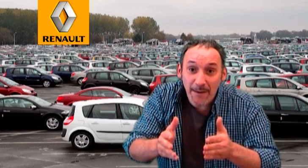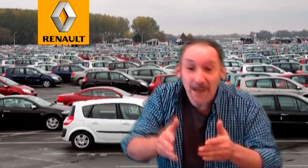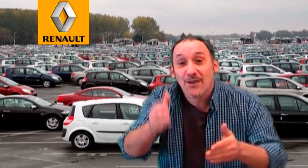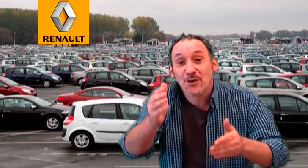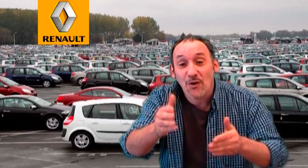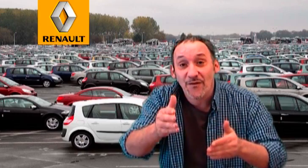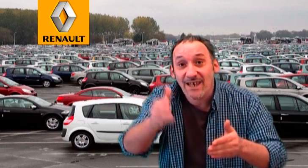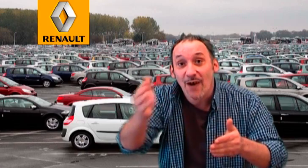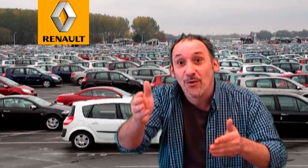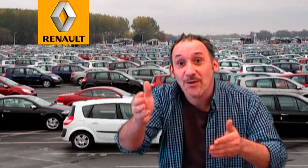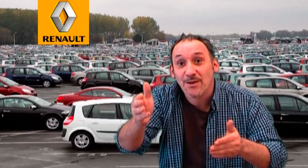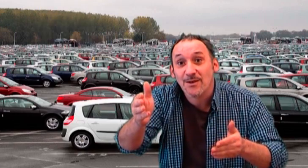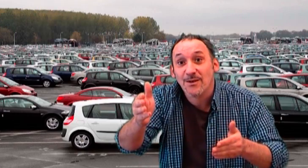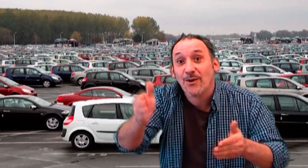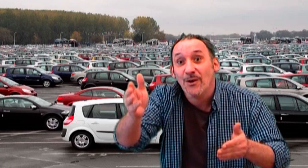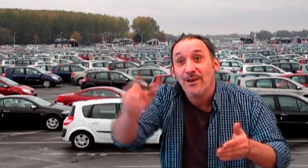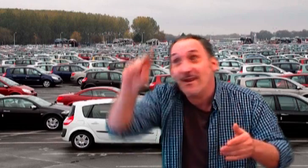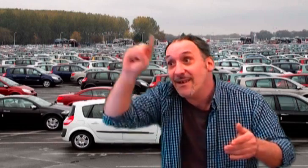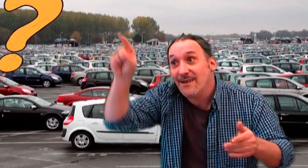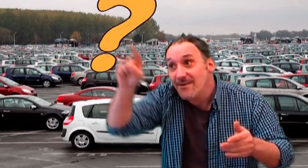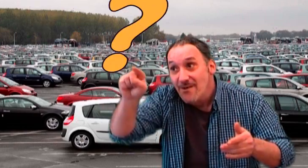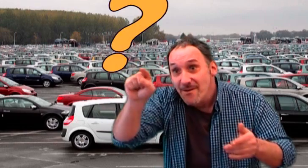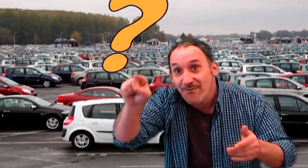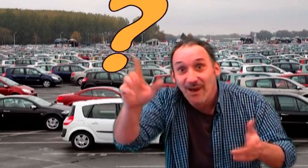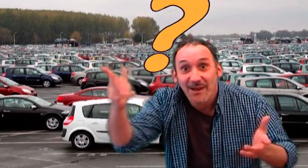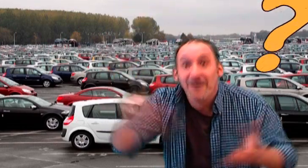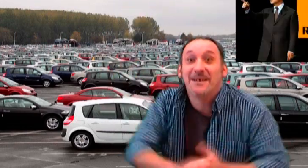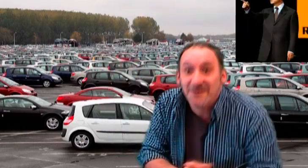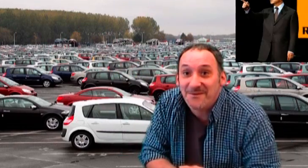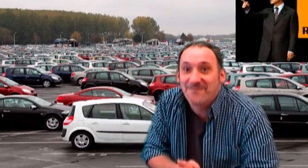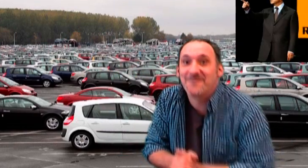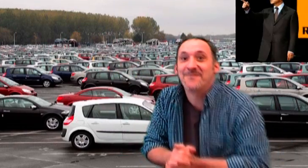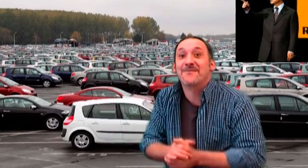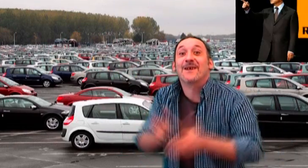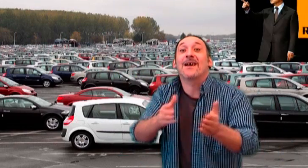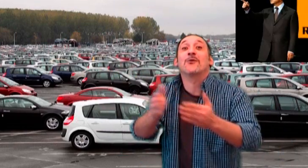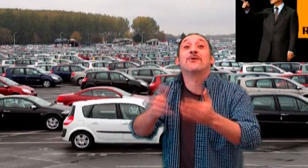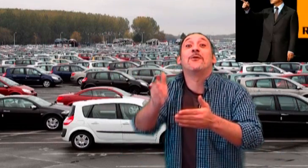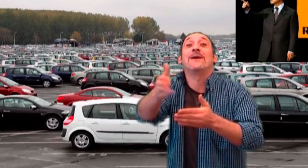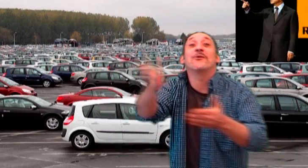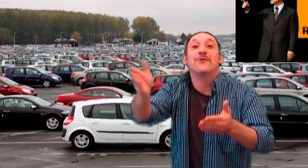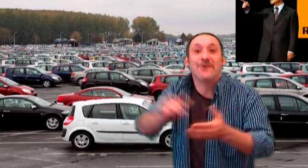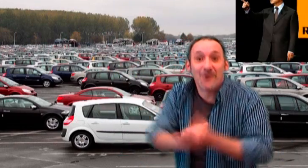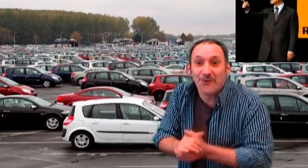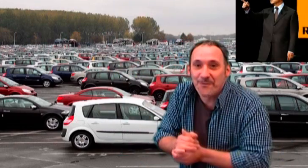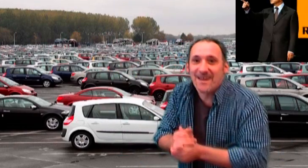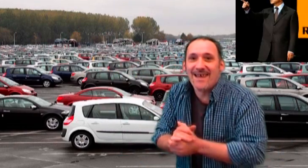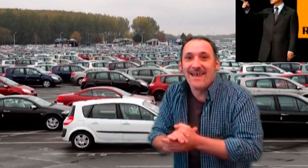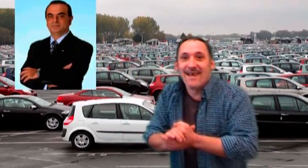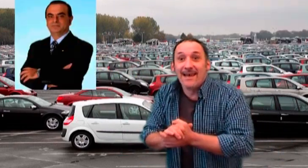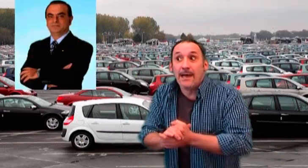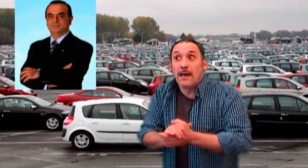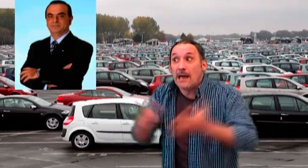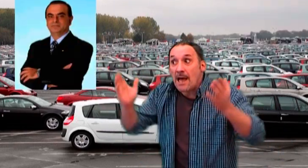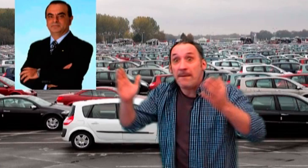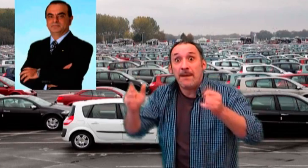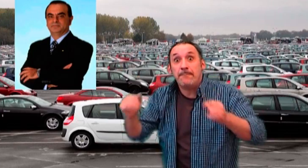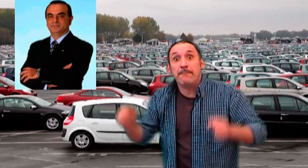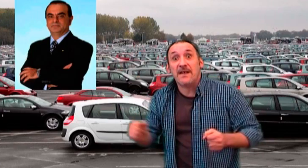coupables, sauf Carlos Ghosn ?» Point d'interrogation. Carlos Ghosn, le patron de Renault. Et là, Madame